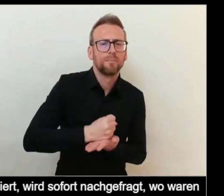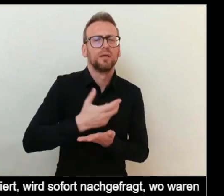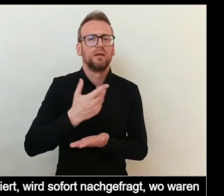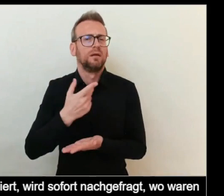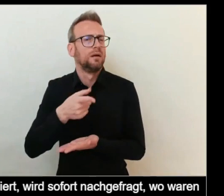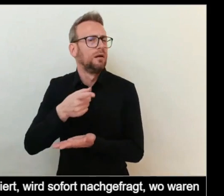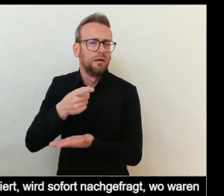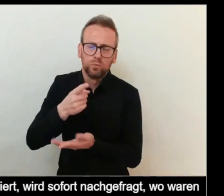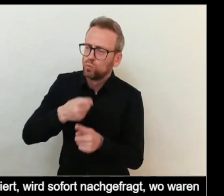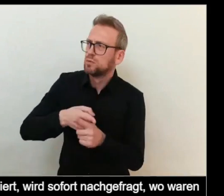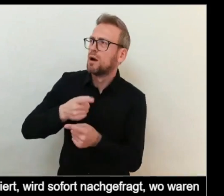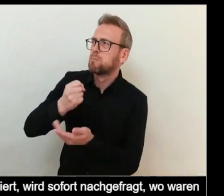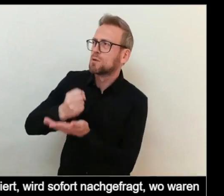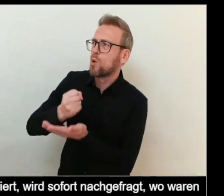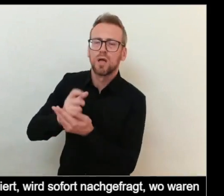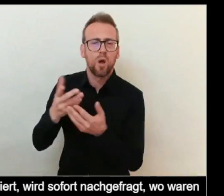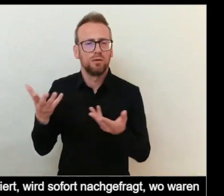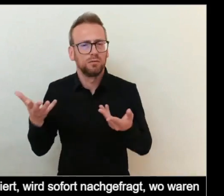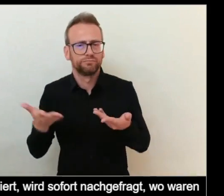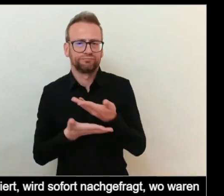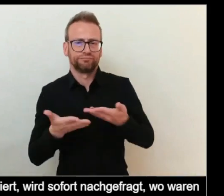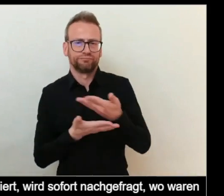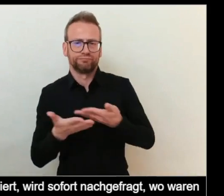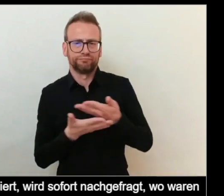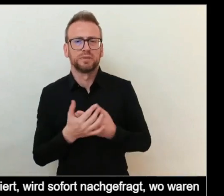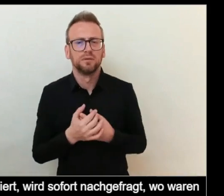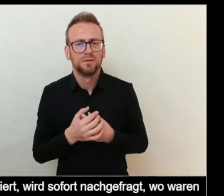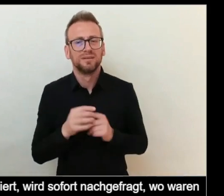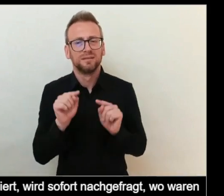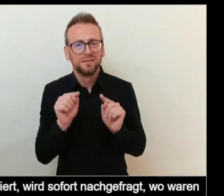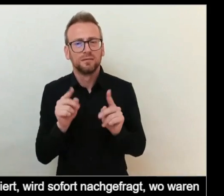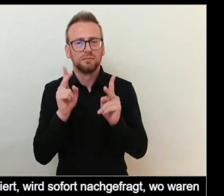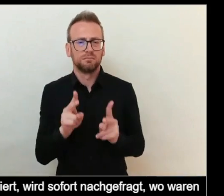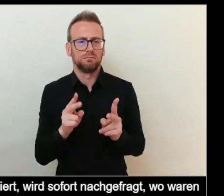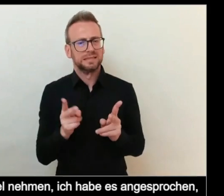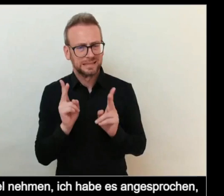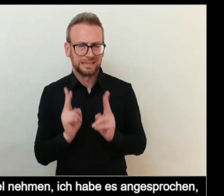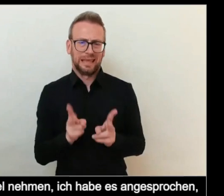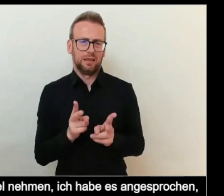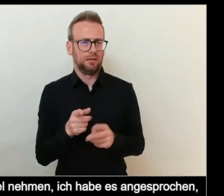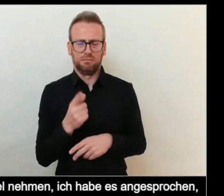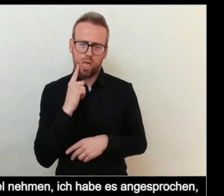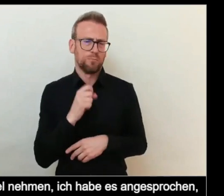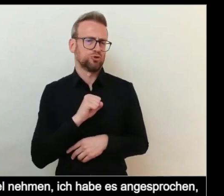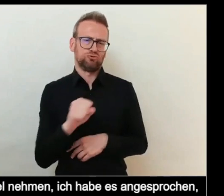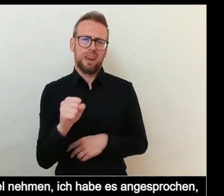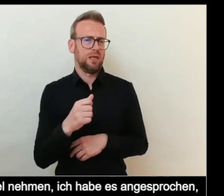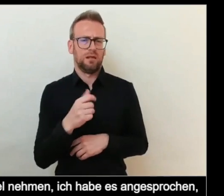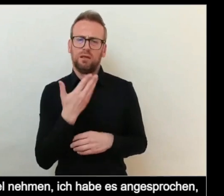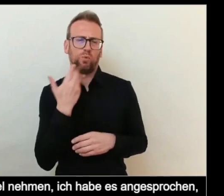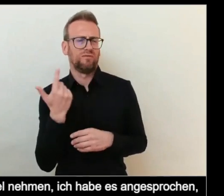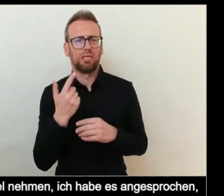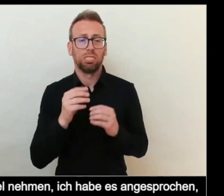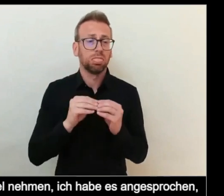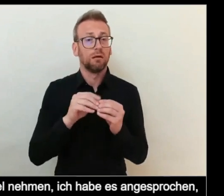schon. Wie ist es denn mit Schulen? Ja, um Ihnen nur ein Beispiel zu nennen. Wir haben intensiv Regelungen zum Masernschutz durchgesetzt. Brauchen wir